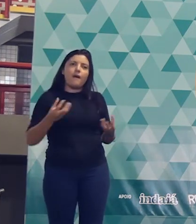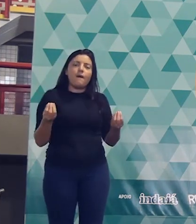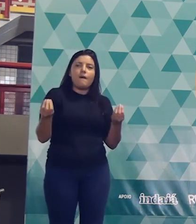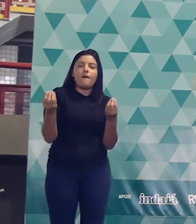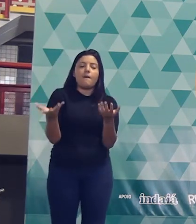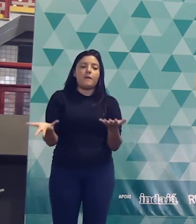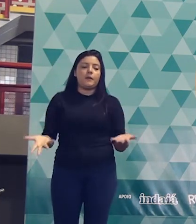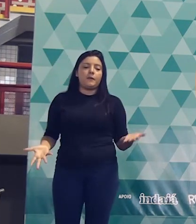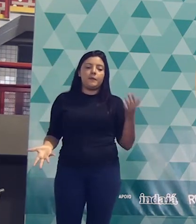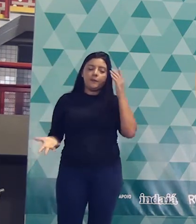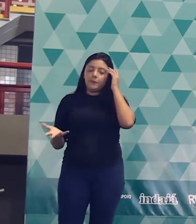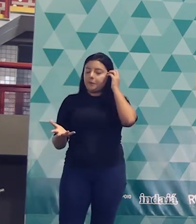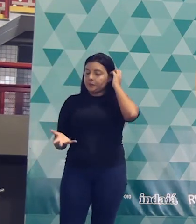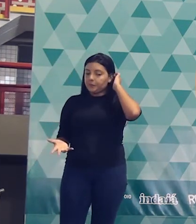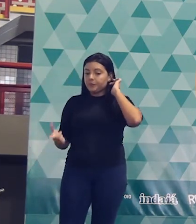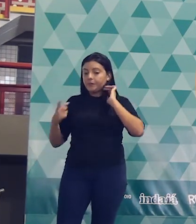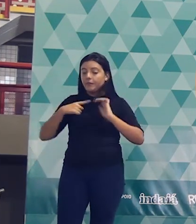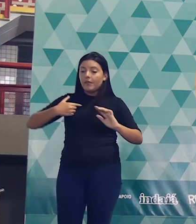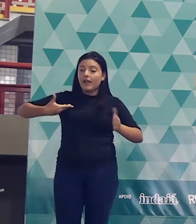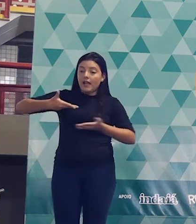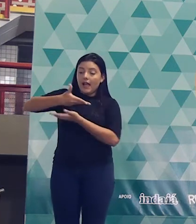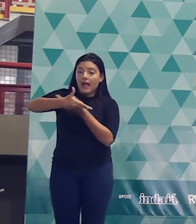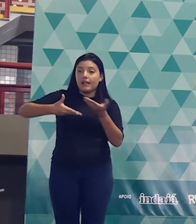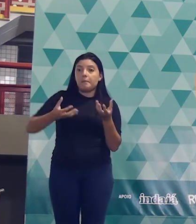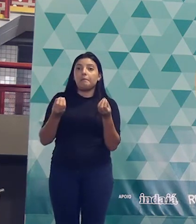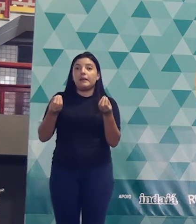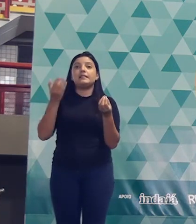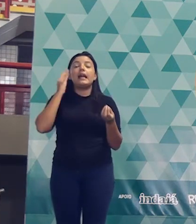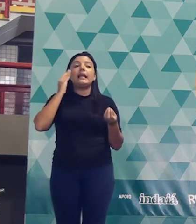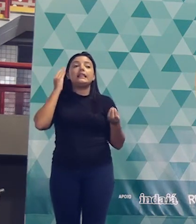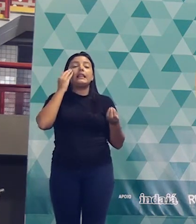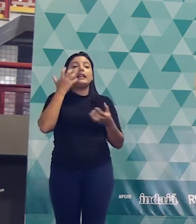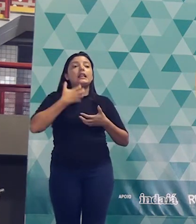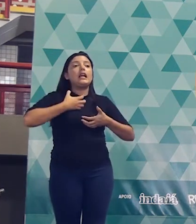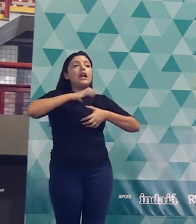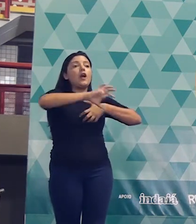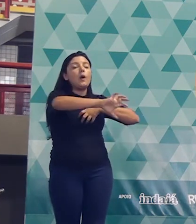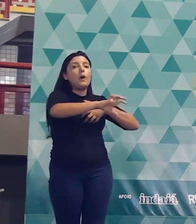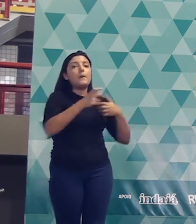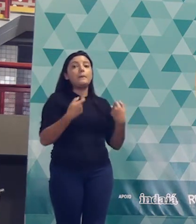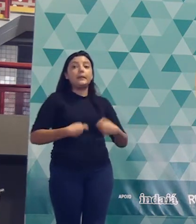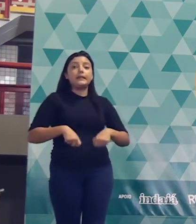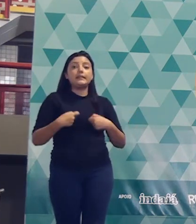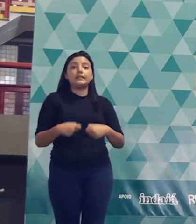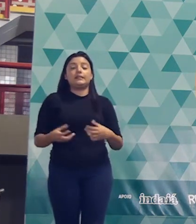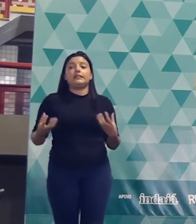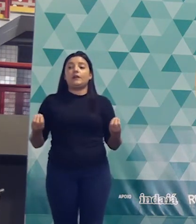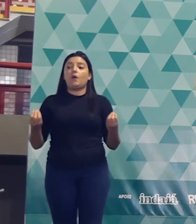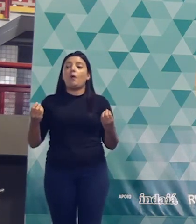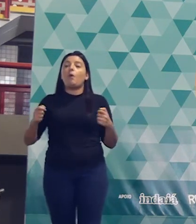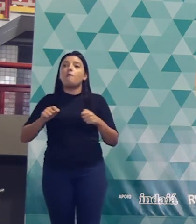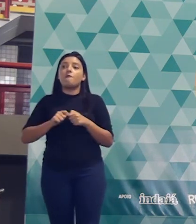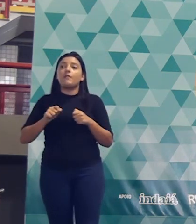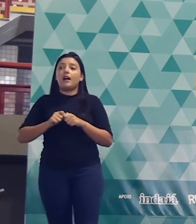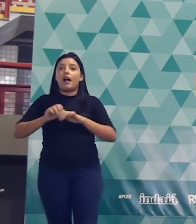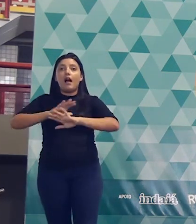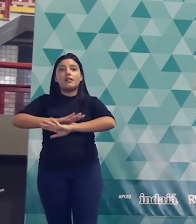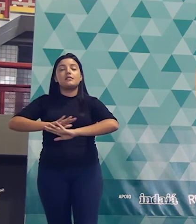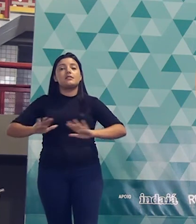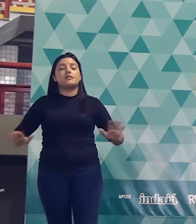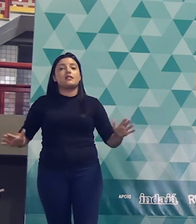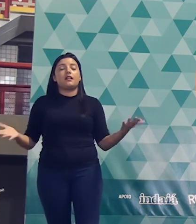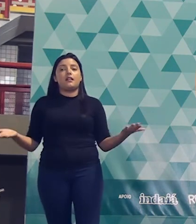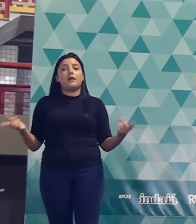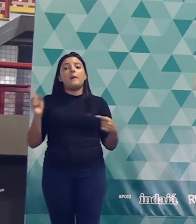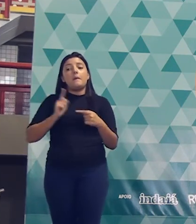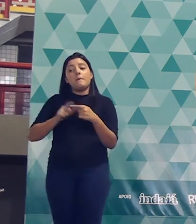entende que se relacionar é compreender o outro. Compreender por que age assim, por exemplo, né? Por